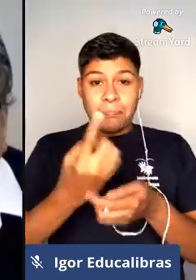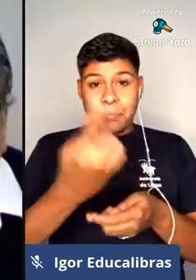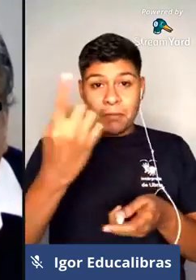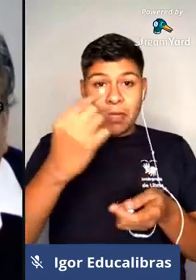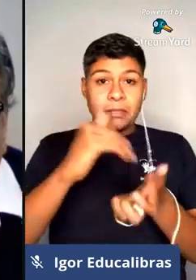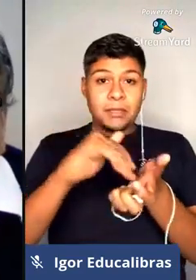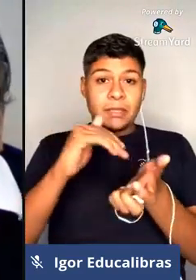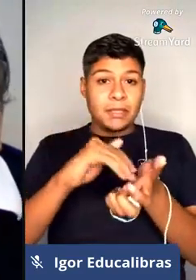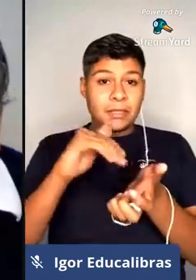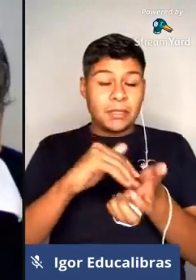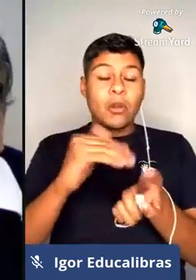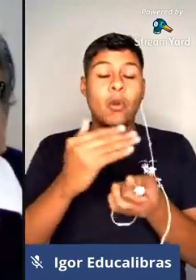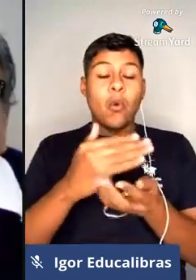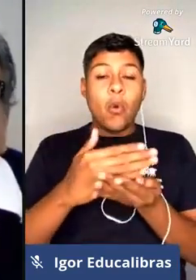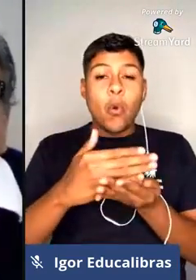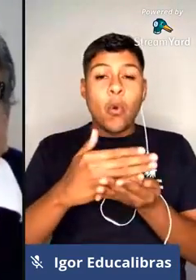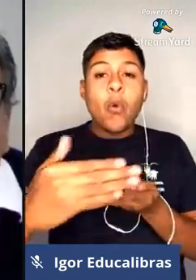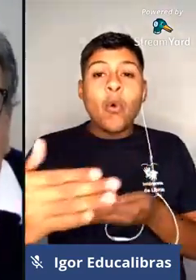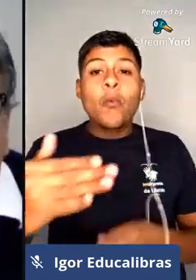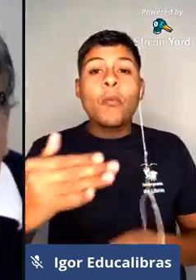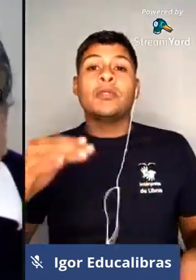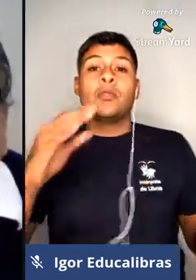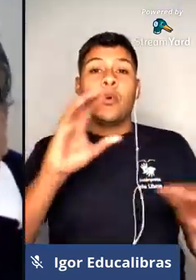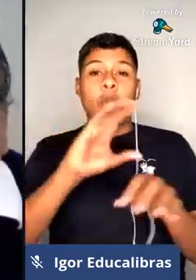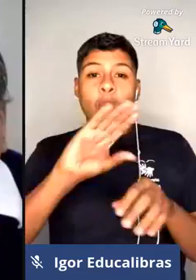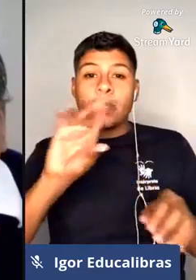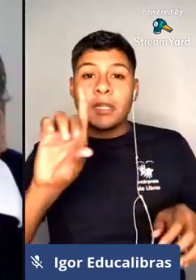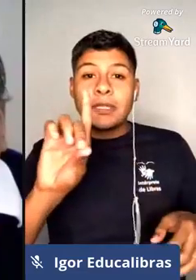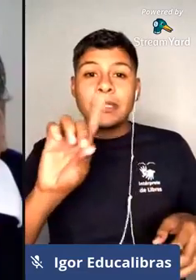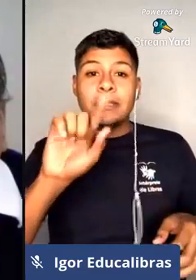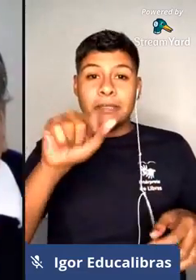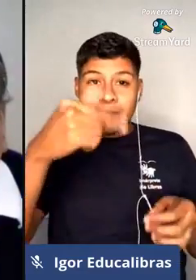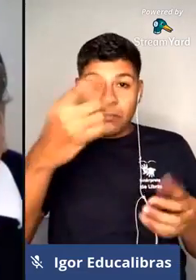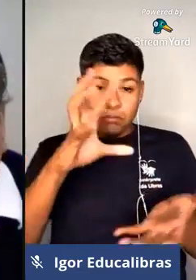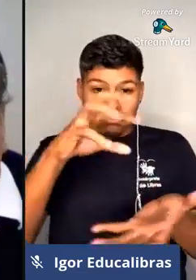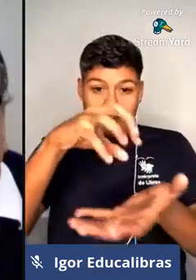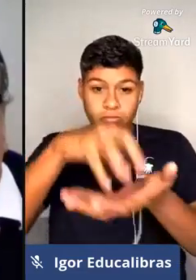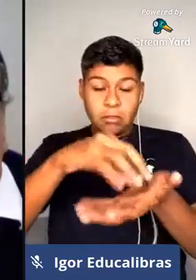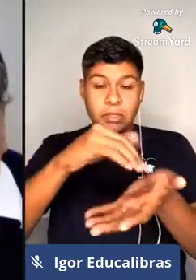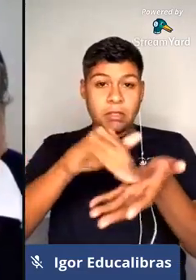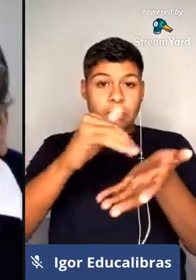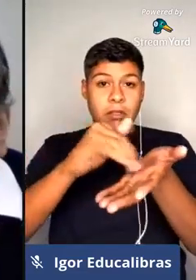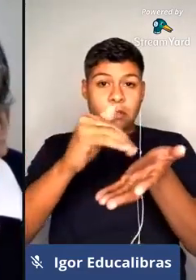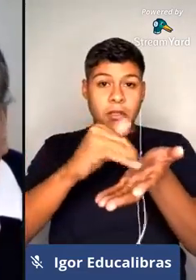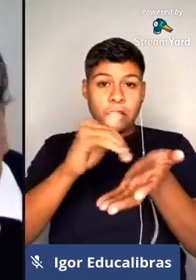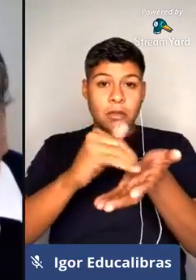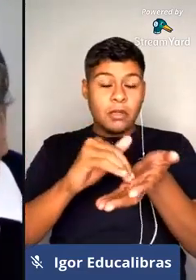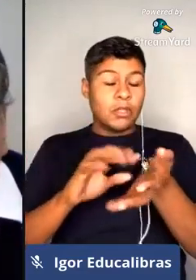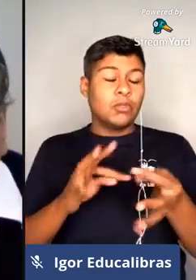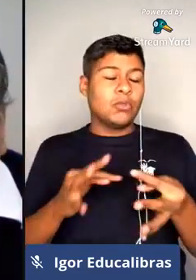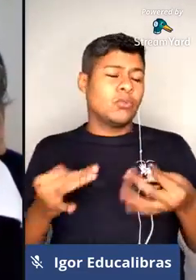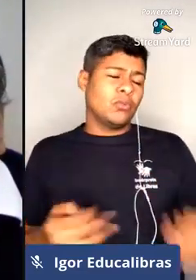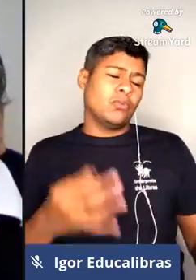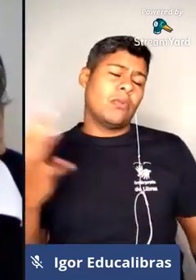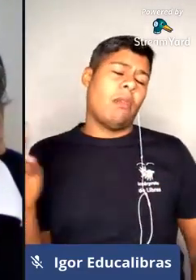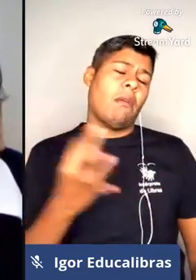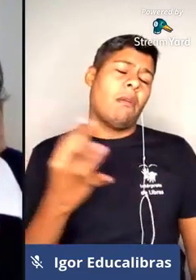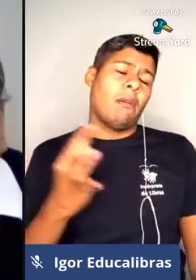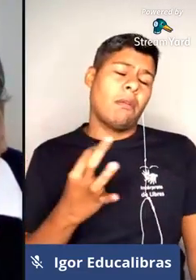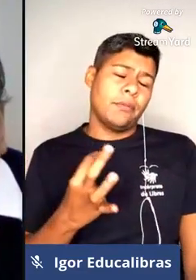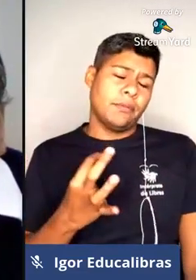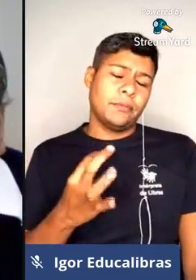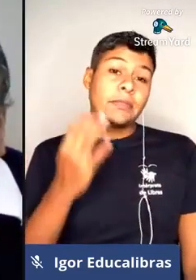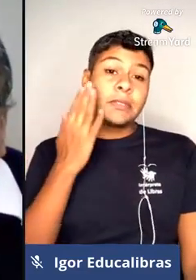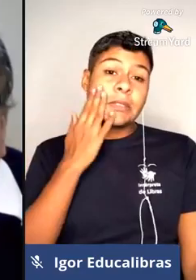secretaria, começou como uma coordenadoria, depois secretaria, né, com a senadora Mara Gabrilli, foi tudo um embrião. E